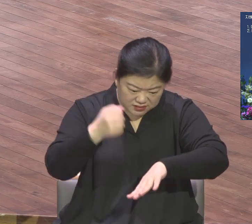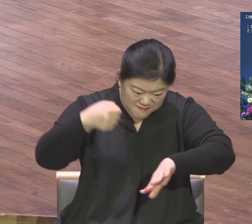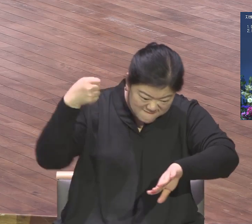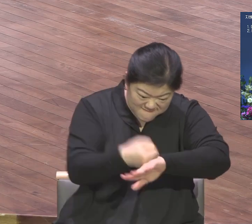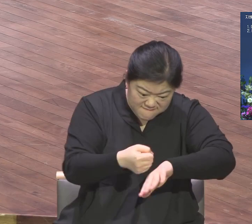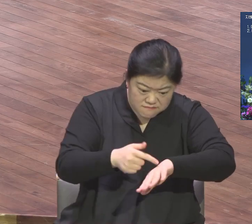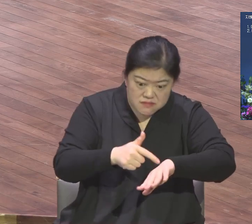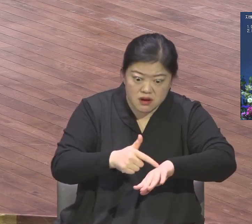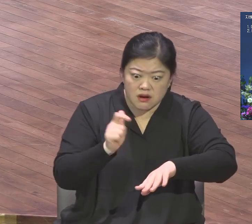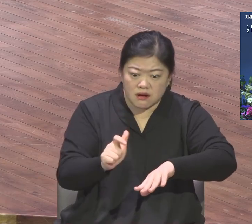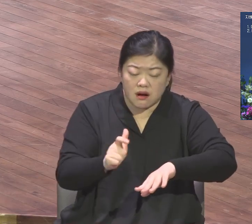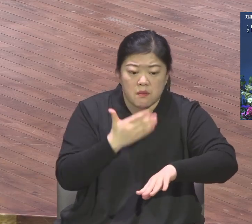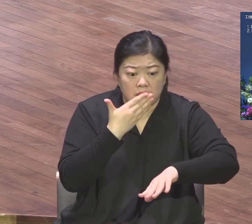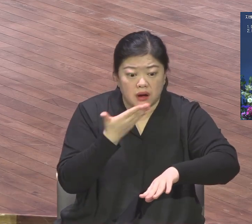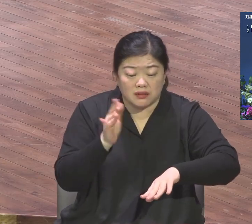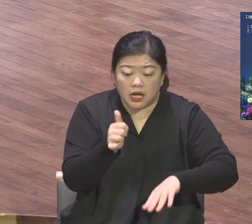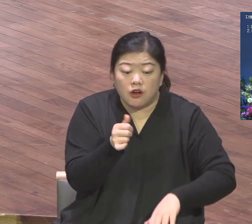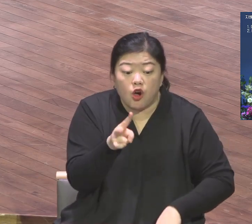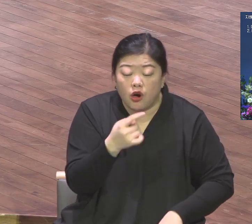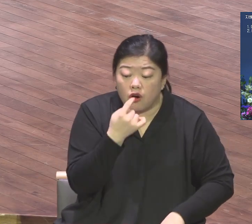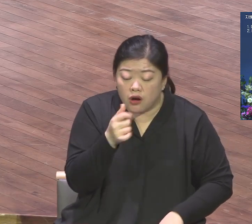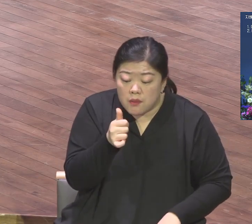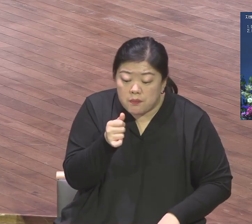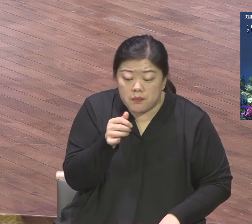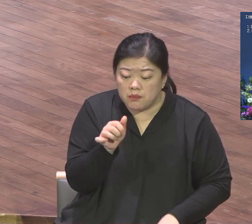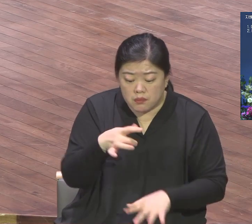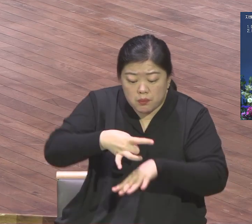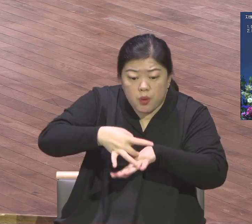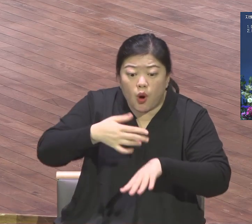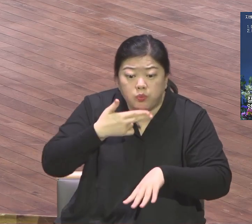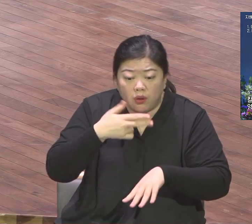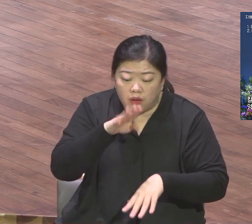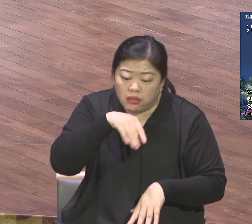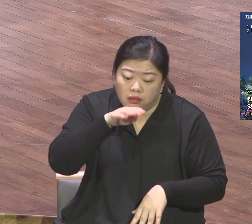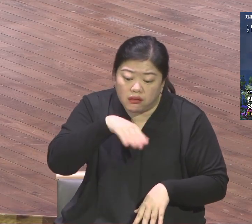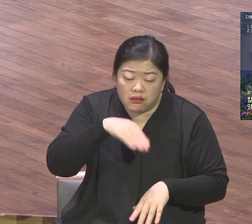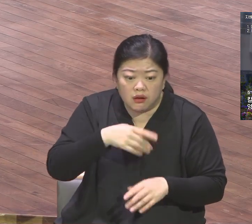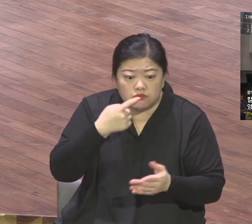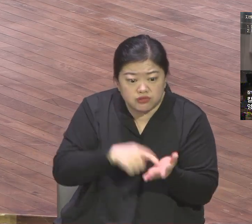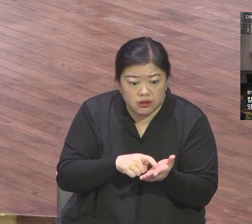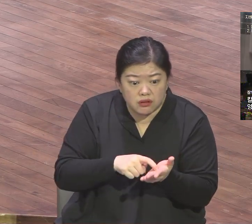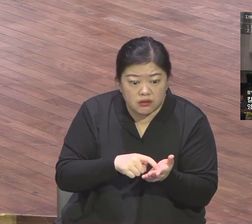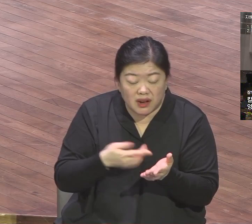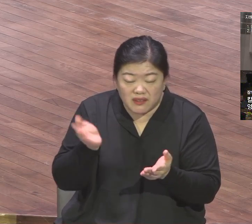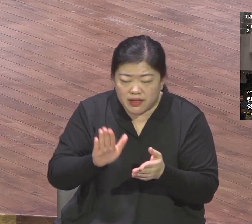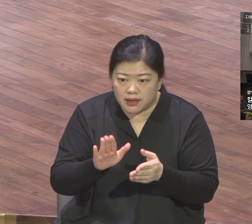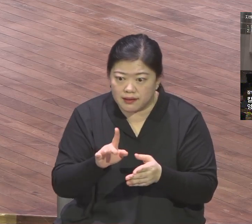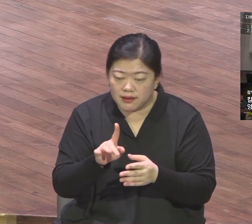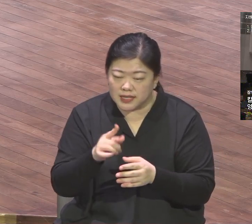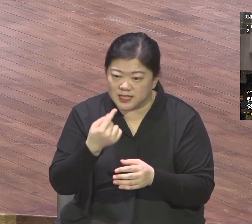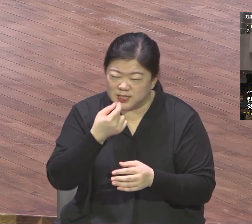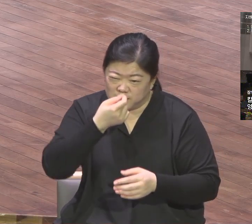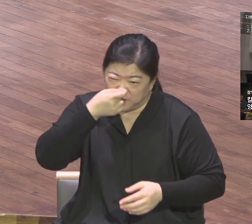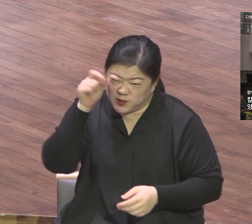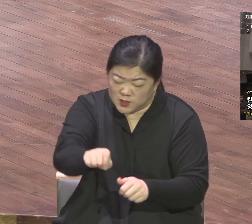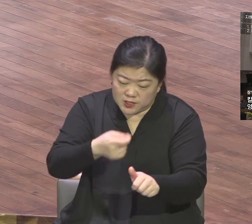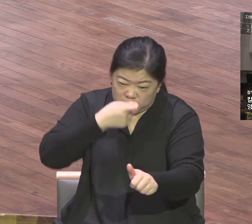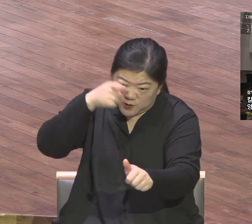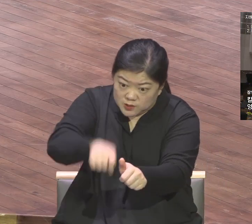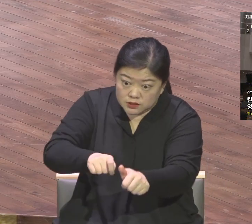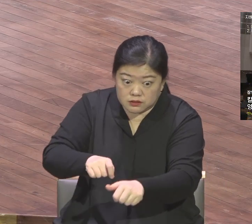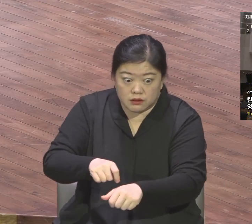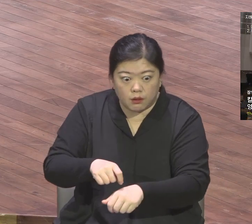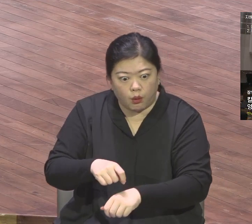잠언 12장 18절에 보면 칼로 찌름같이 함부로 말한 자가